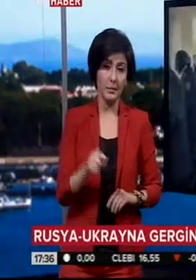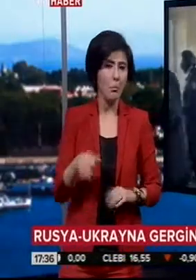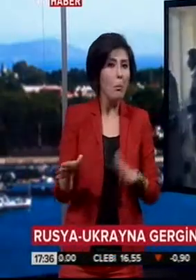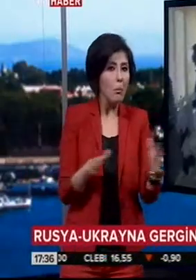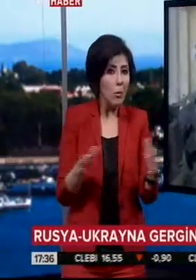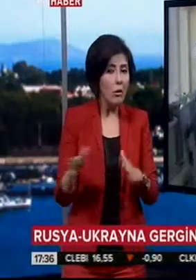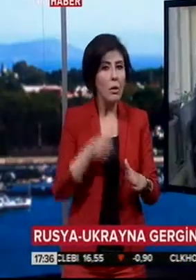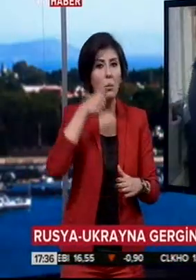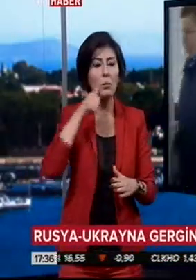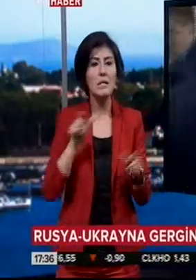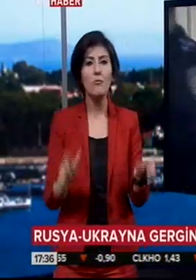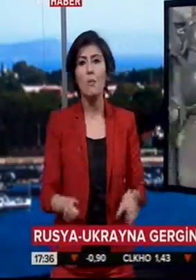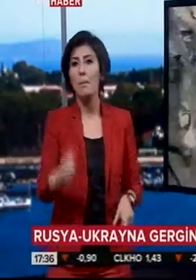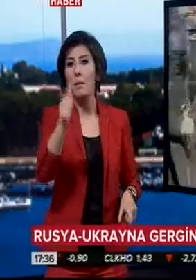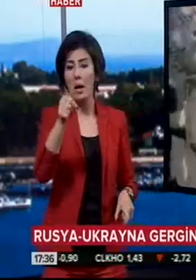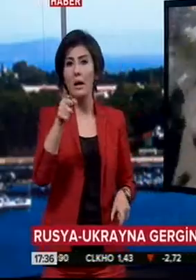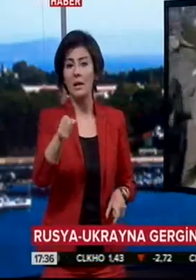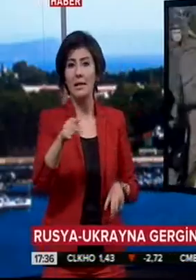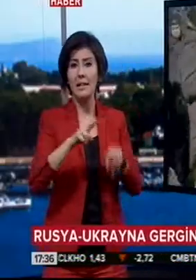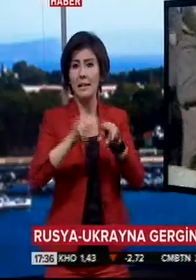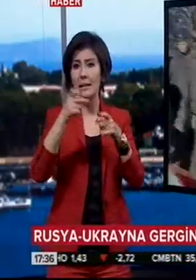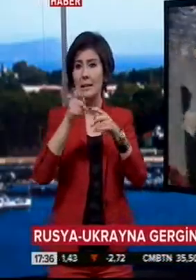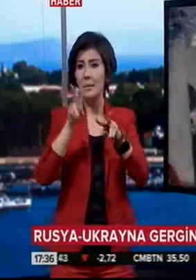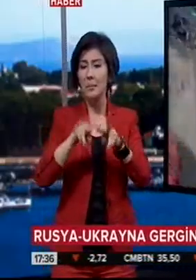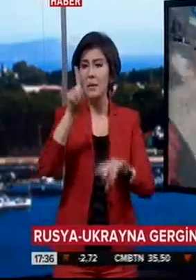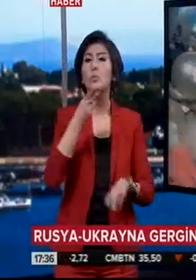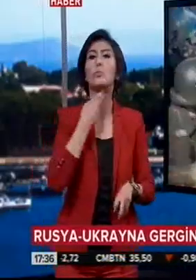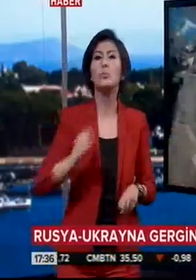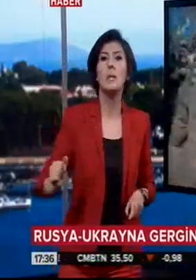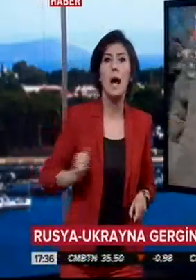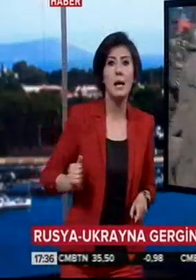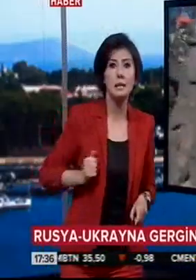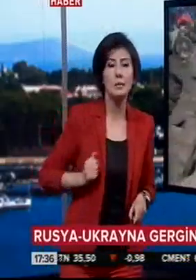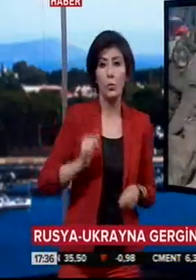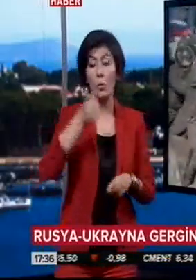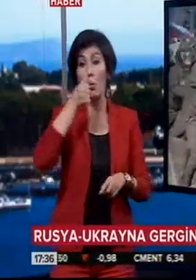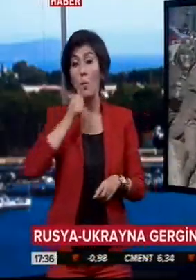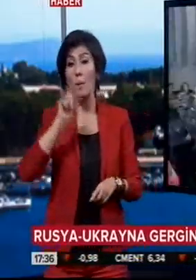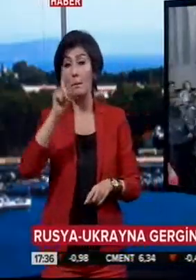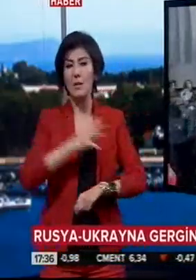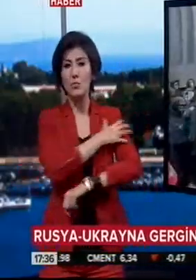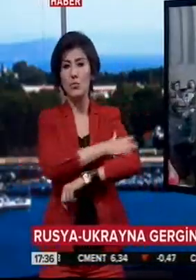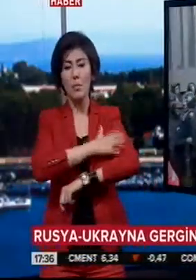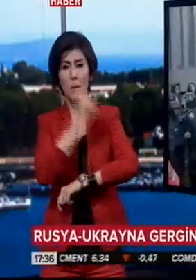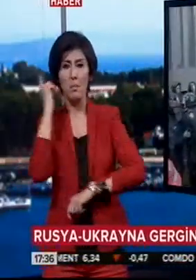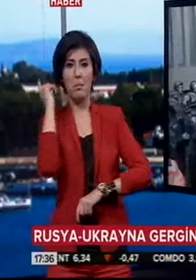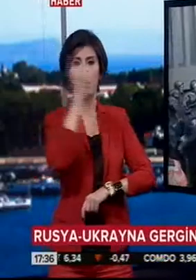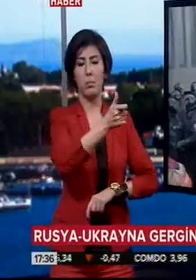Bu arada Ukrayna Savunma Bakanlığı Kırım'da bir Rus askerinin Ukraynalı bir subayı vurarak öldürdüğünü